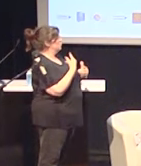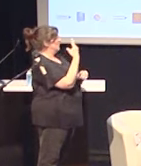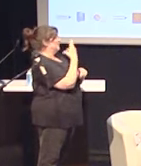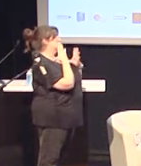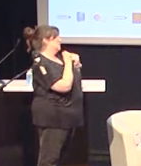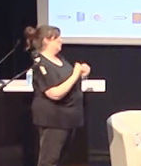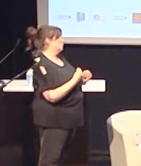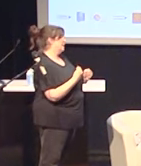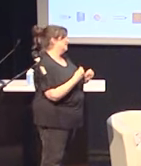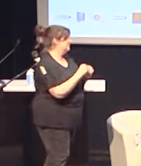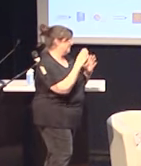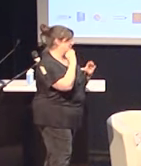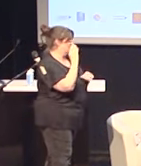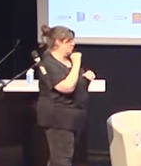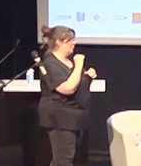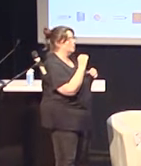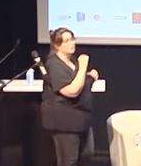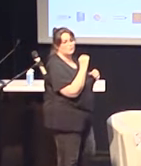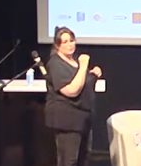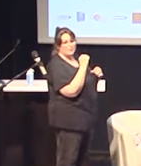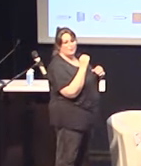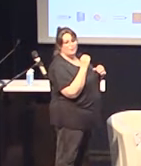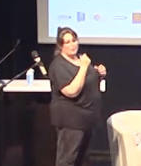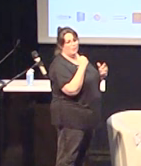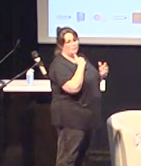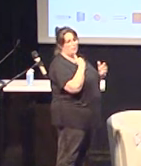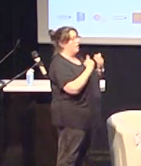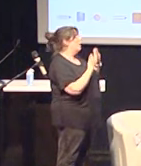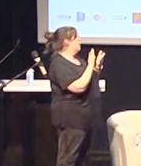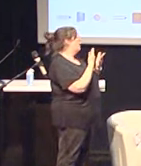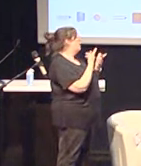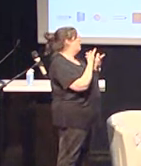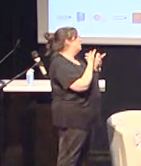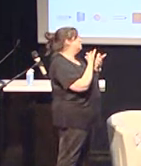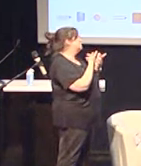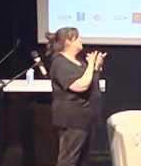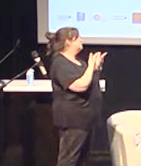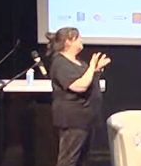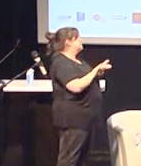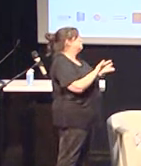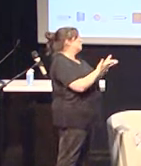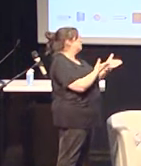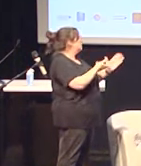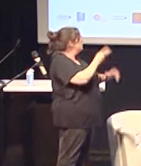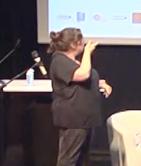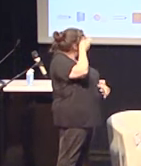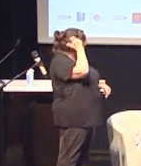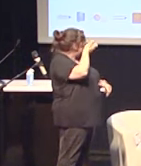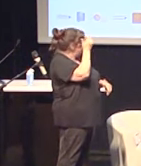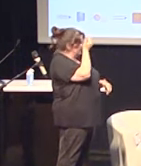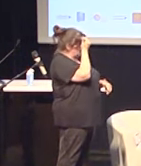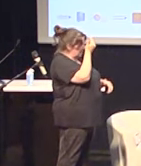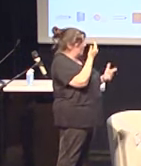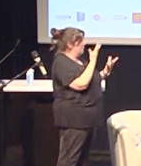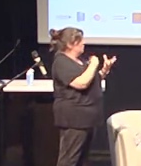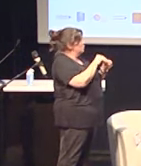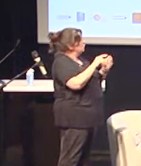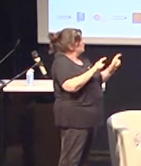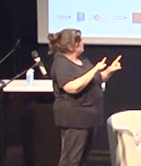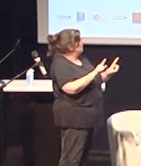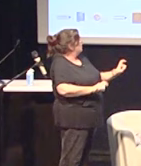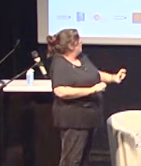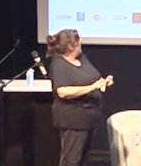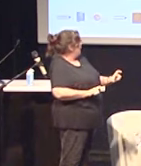Jean Jaurès. Mon handicap, il est plus, on va dire, cognitif et mental. Et j'ai également un camarade en classe